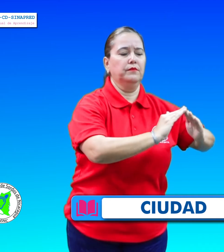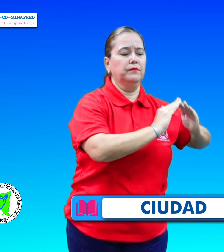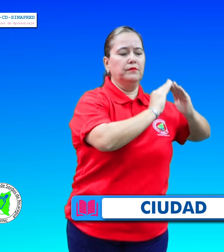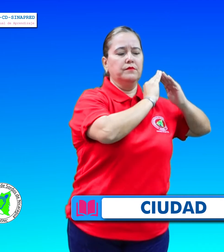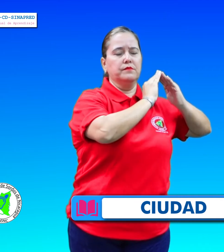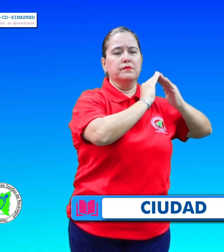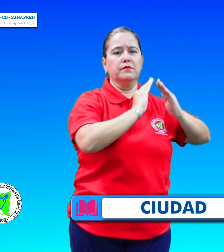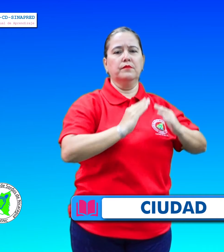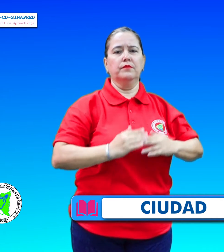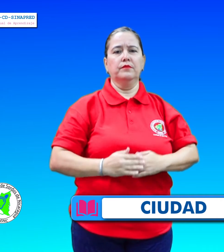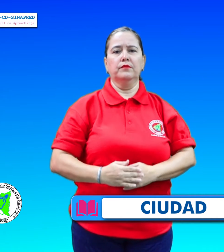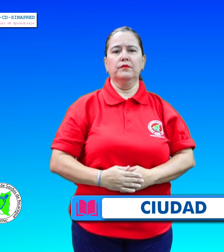Ciudad.